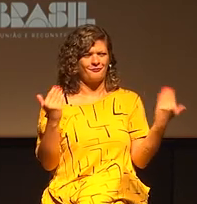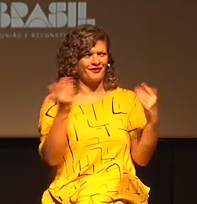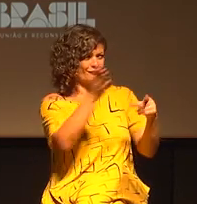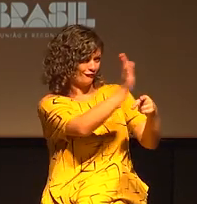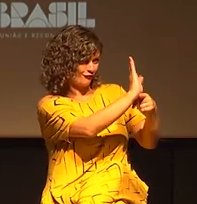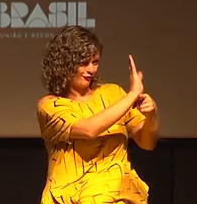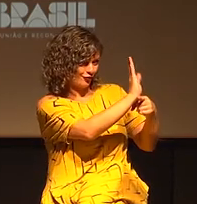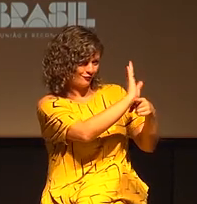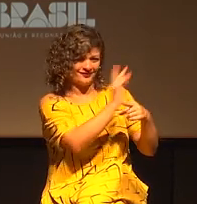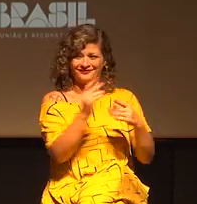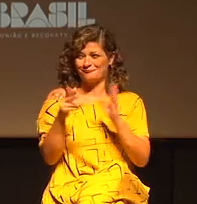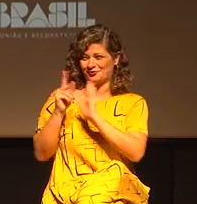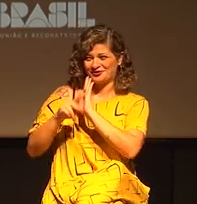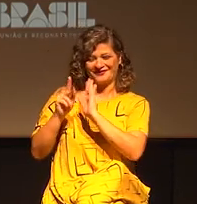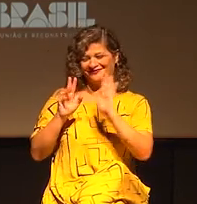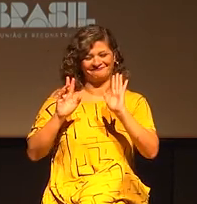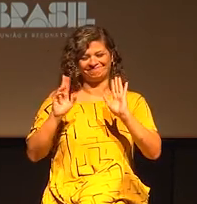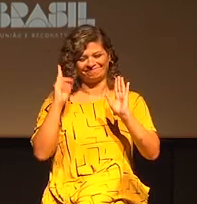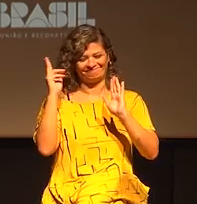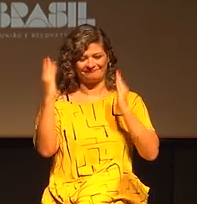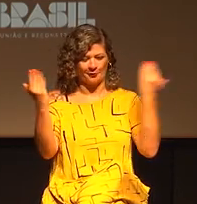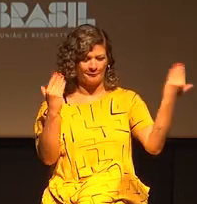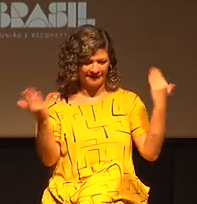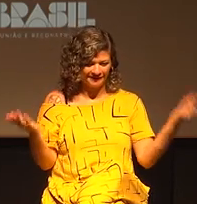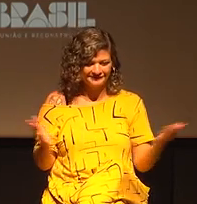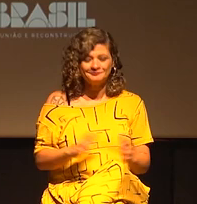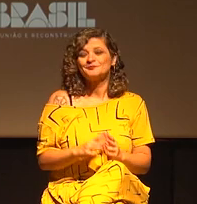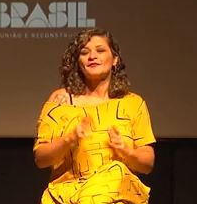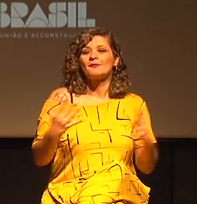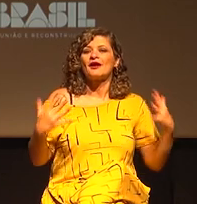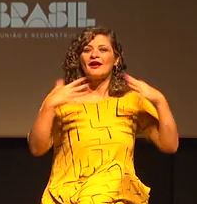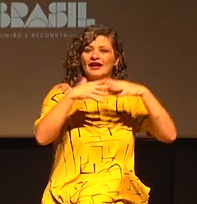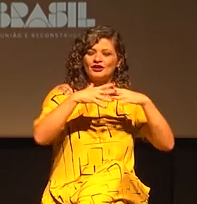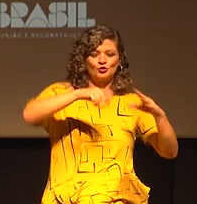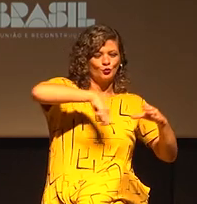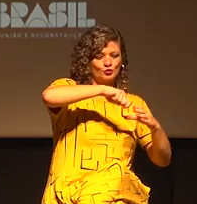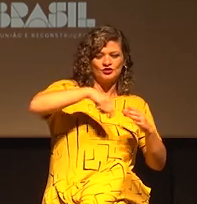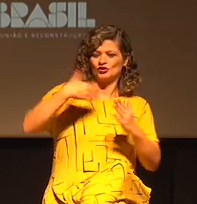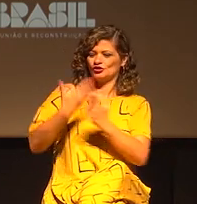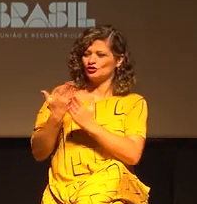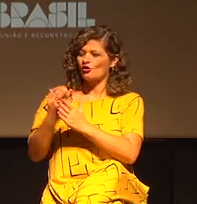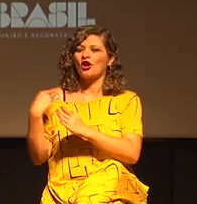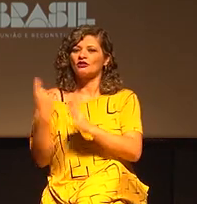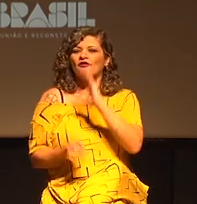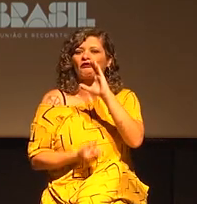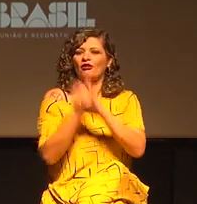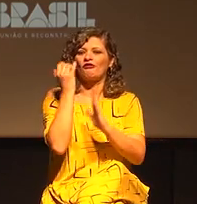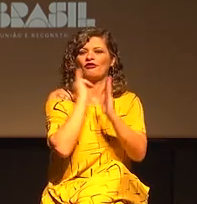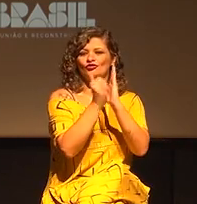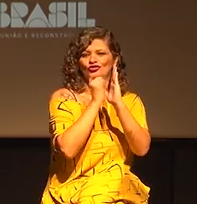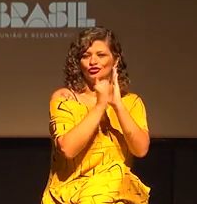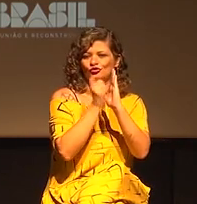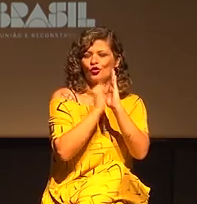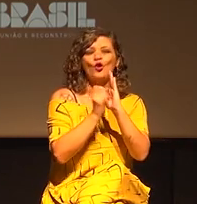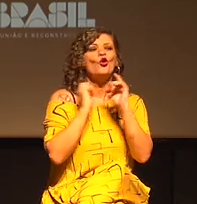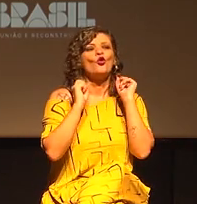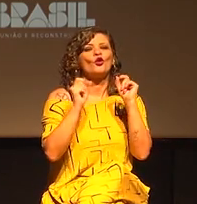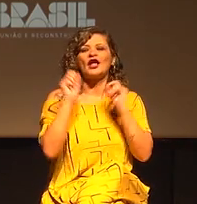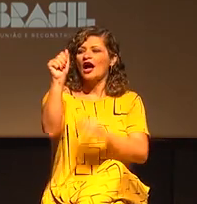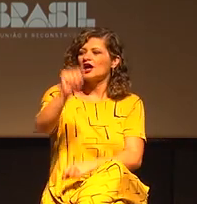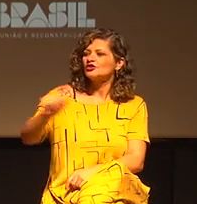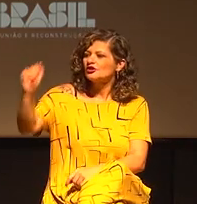não não nem compar E aí pela rede cozinha escola a gente fez um edital de chamamento pras cozinhas pras